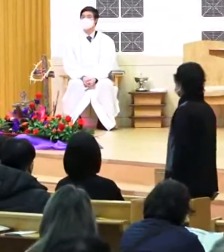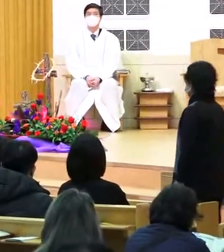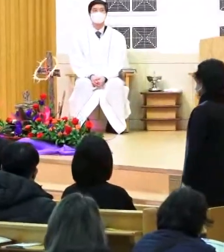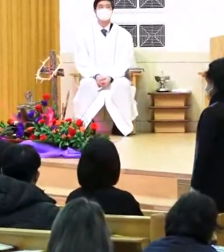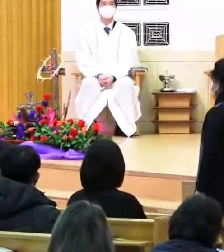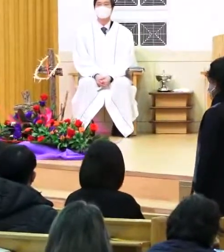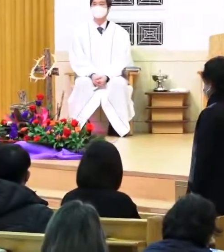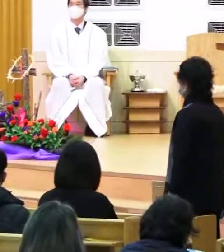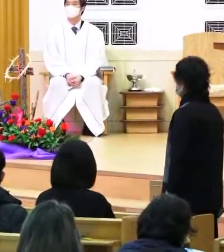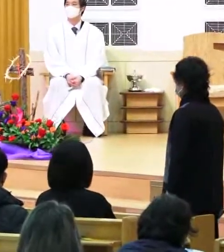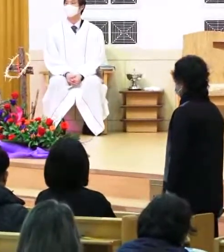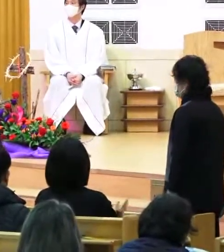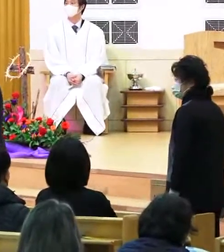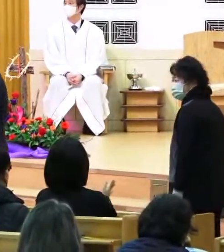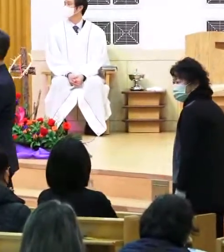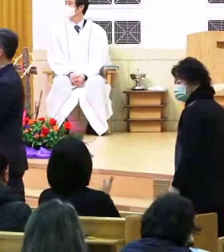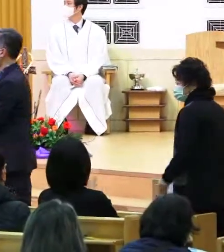나오셔서 축하해 주시기 바랍니다. 우리 함께